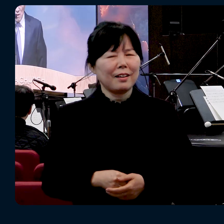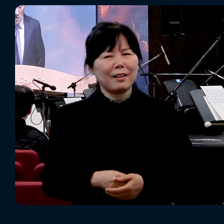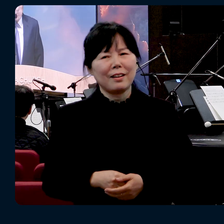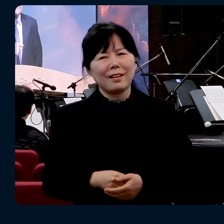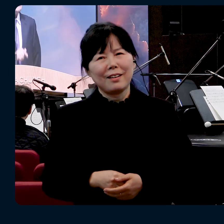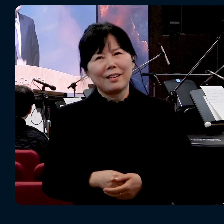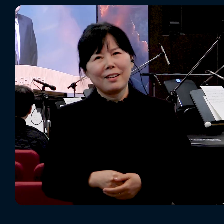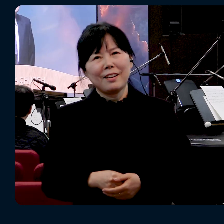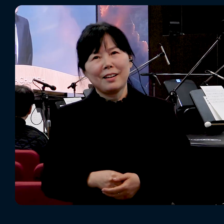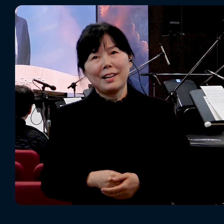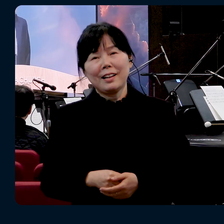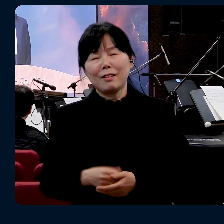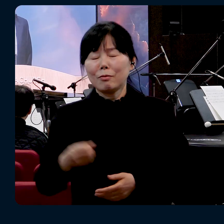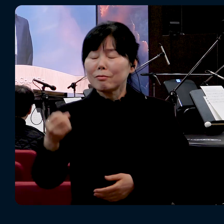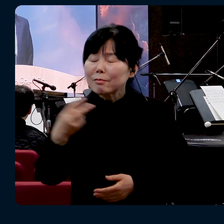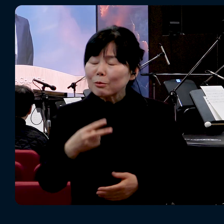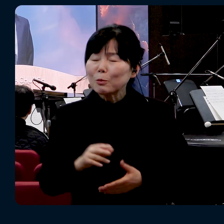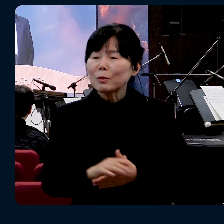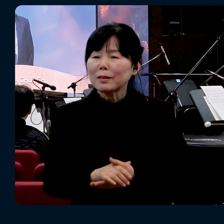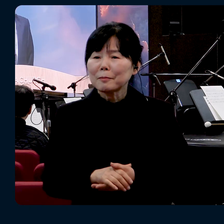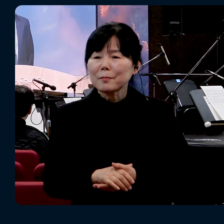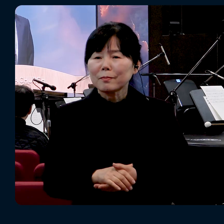그런 생각이 들었는데, 그 다음에 이